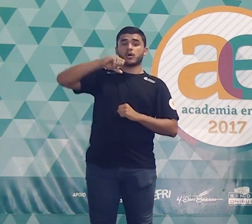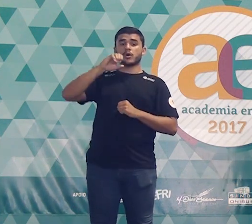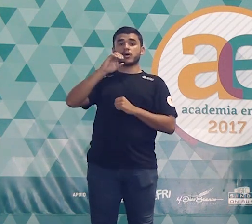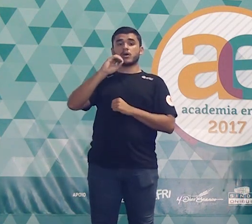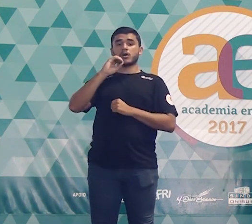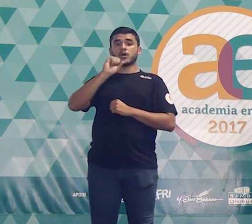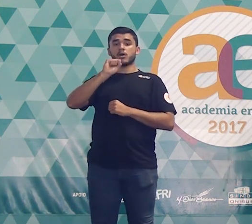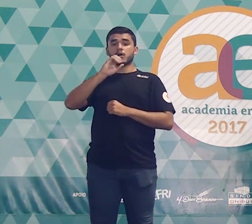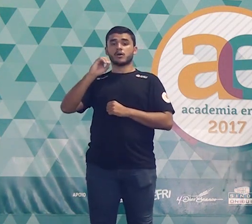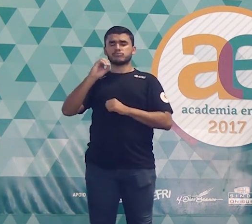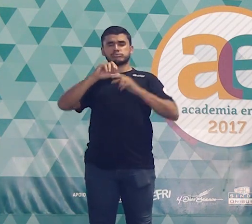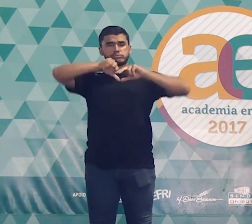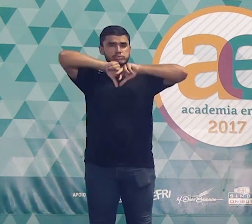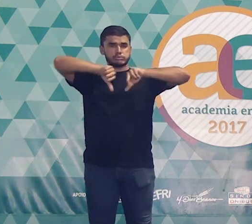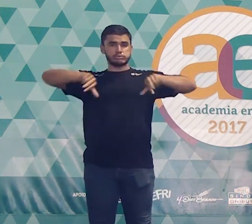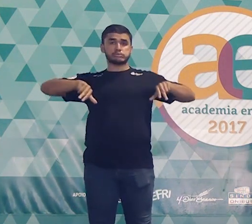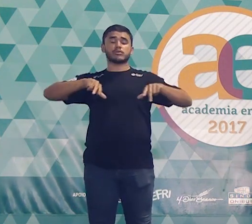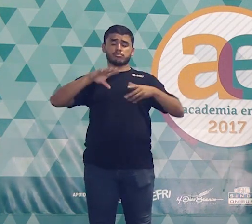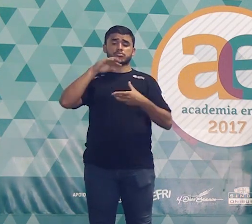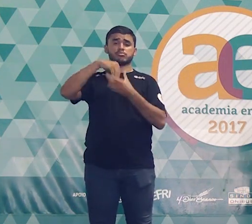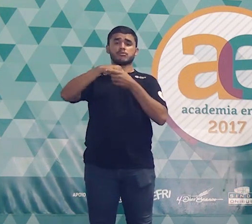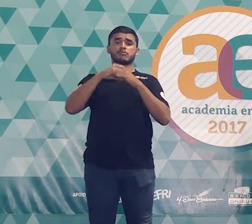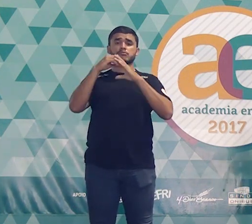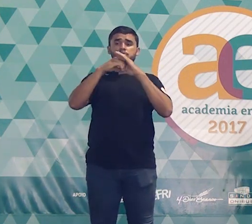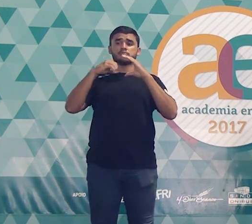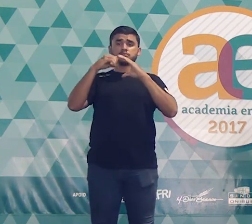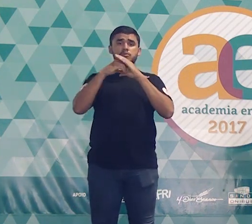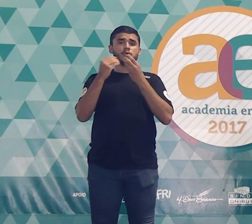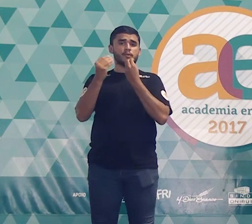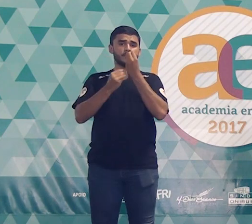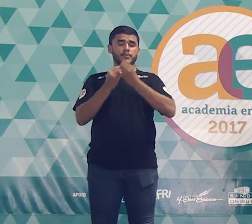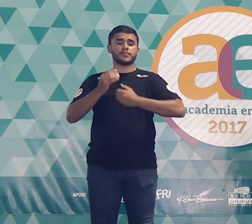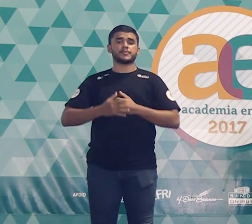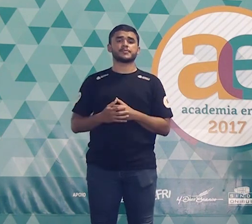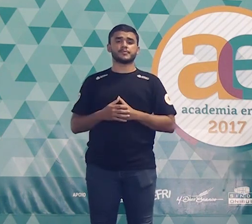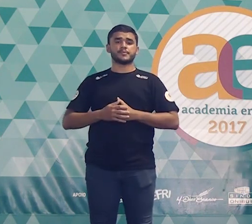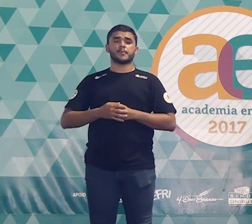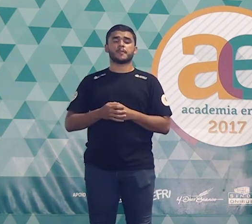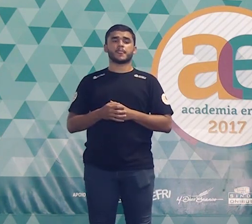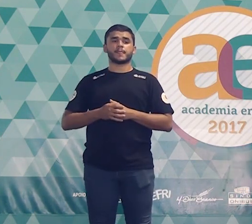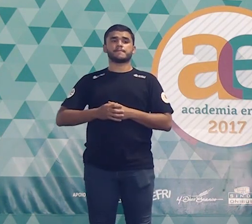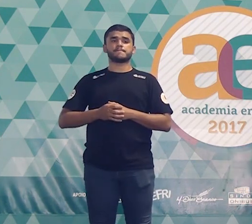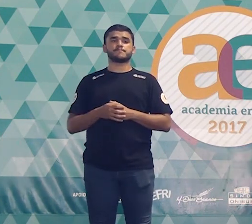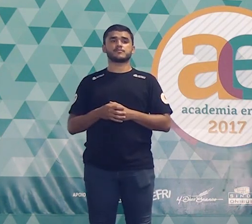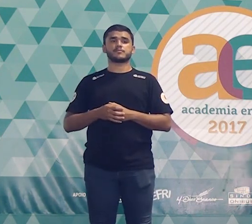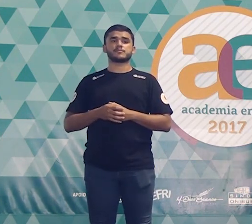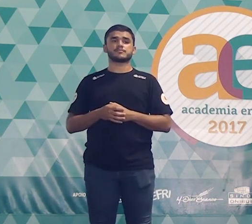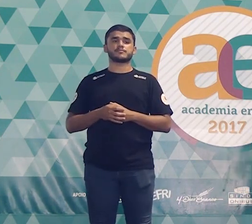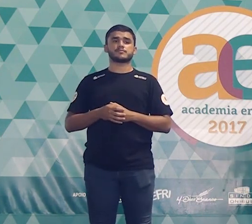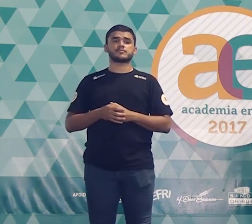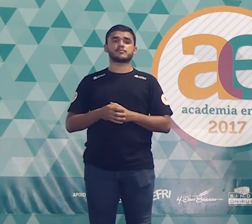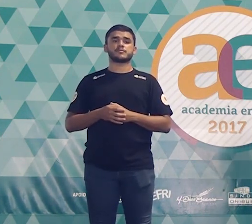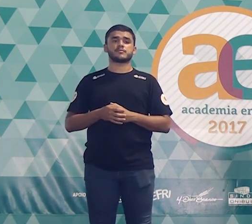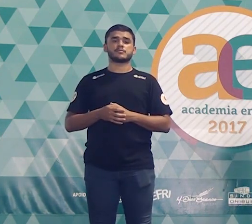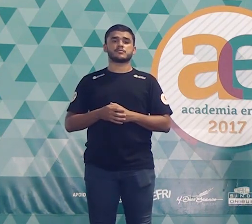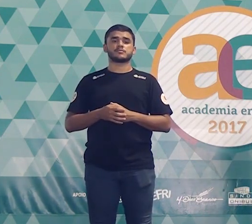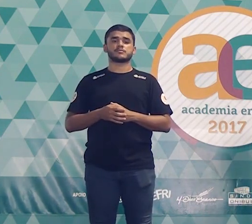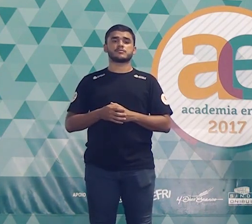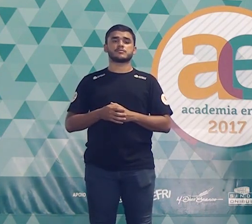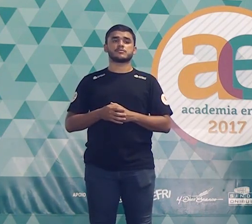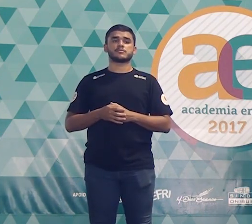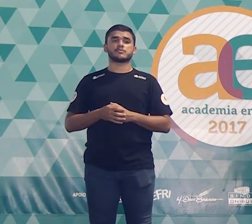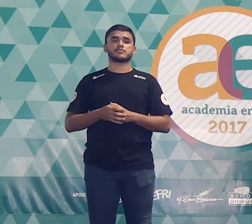osteoclastos, osteócitos, osteoblastos, você vai ver quanto professor na parte de histologia, tá? E onde que ficam as